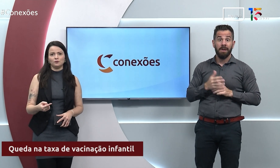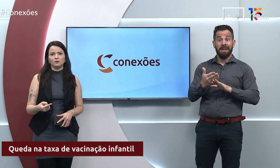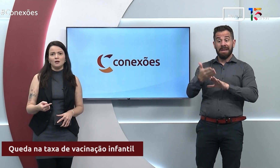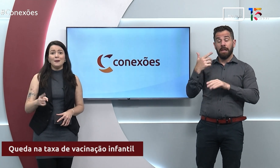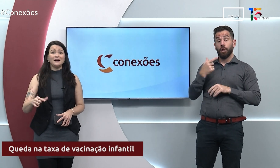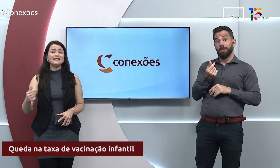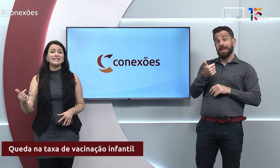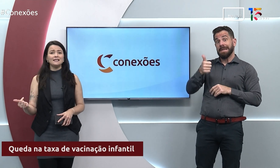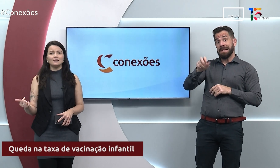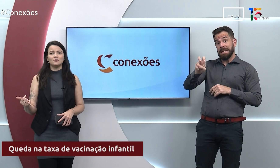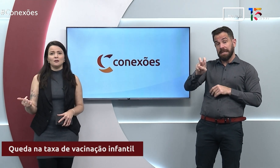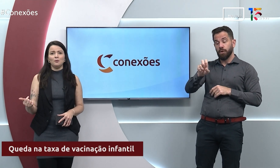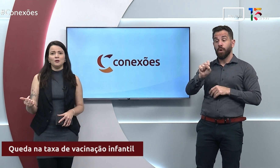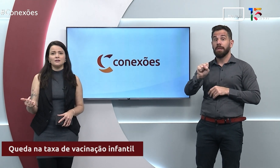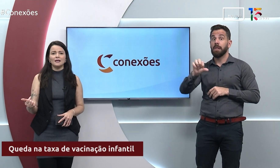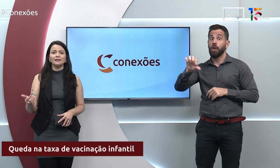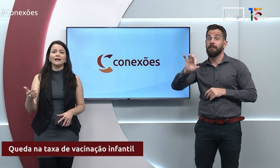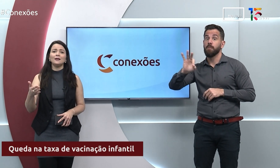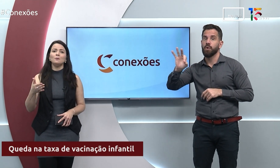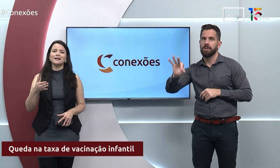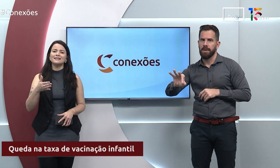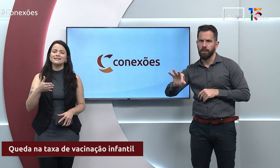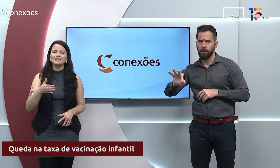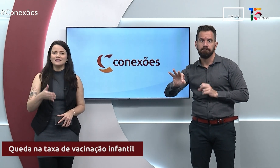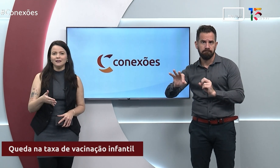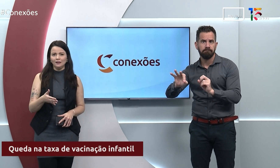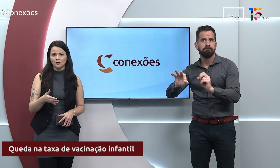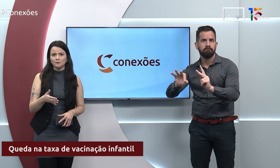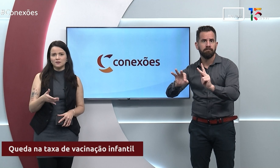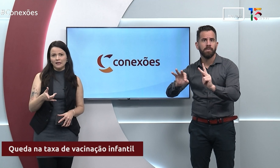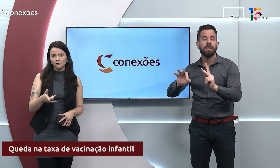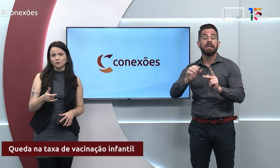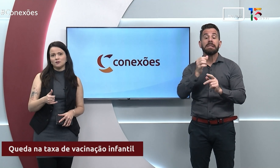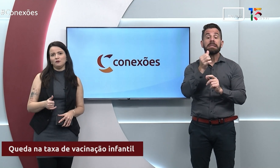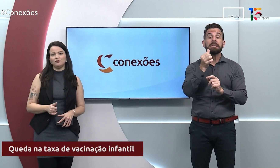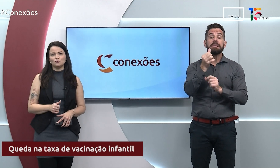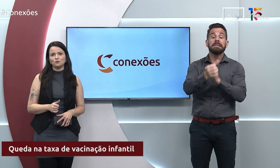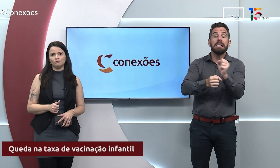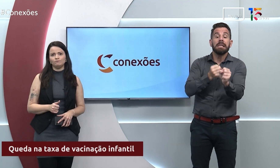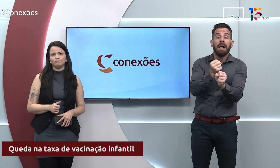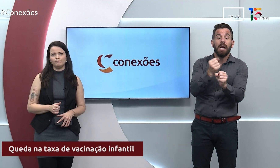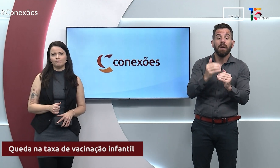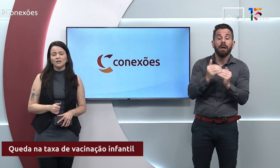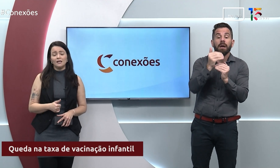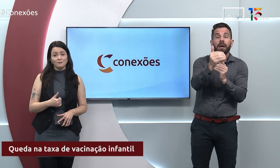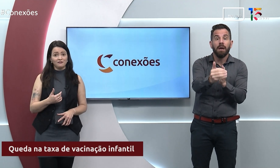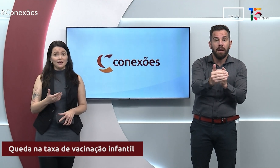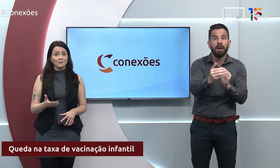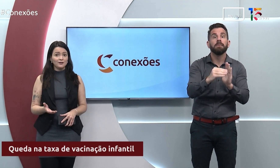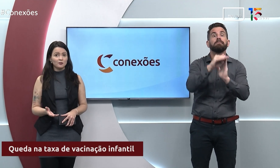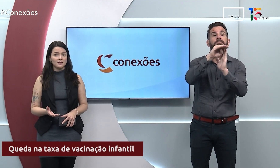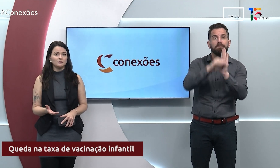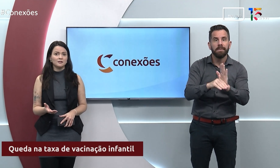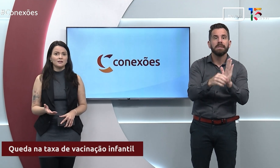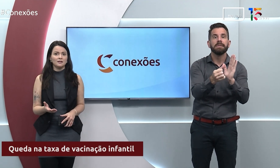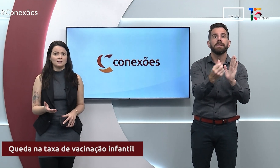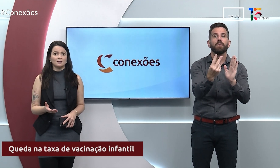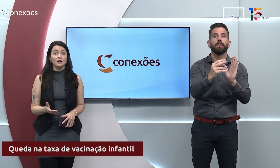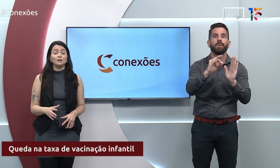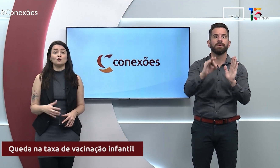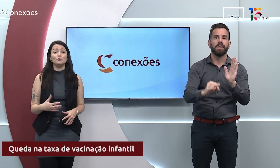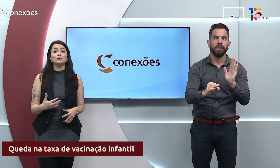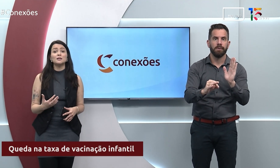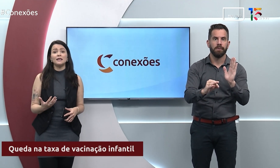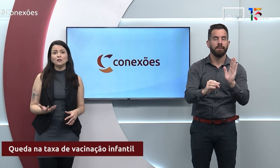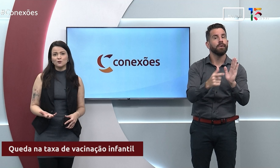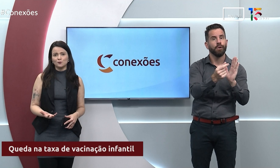89%, mas 6 anos depois ela caiu para 62% em 2021. E para falar mais sobre essa pesquisa